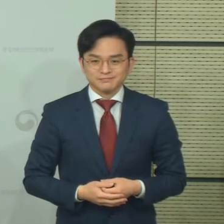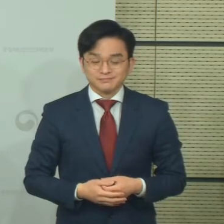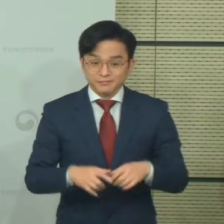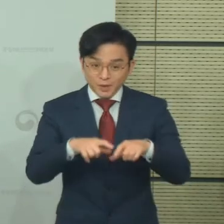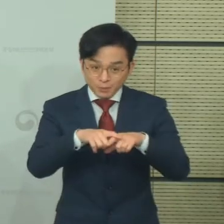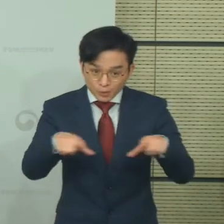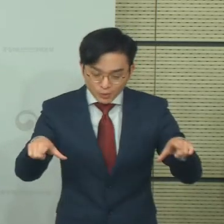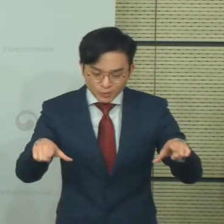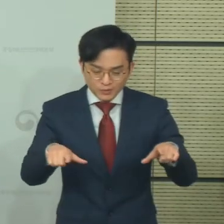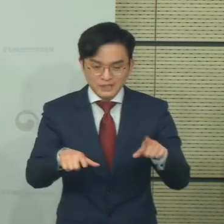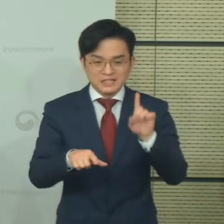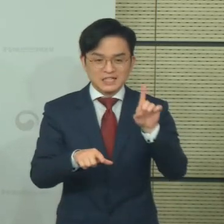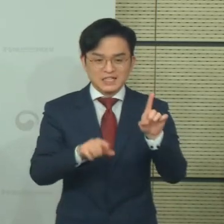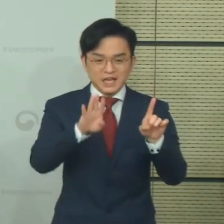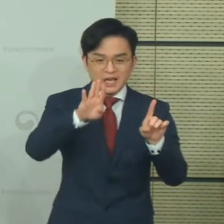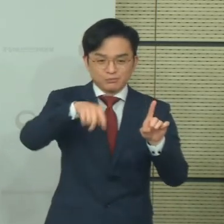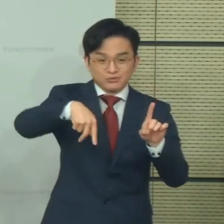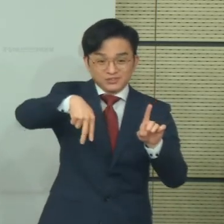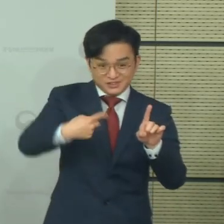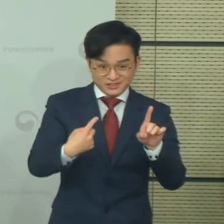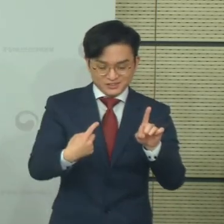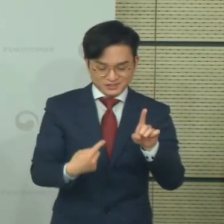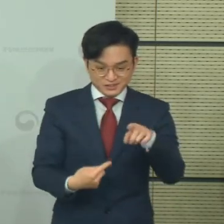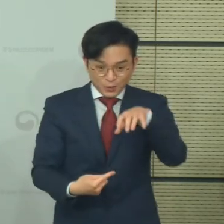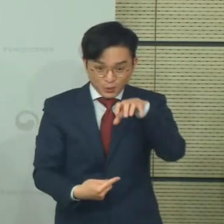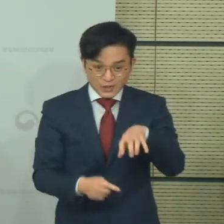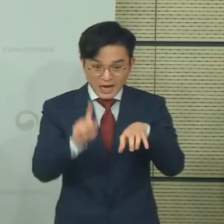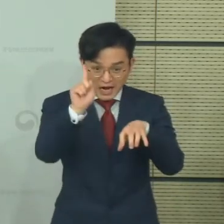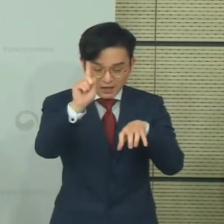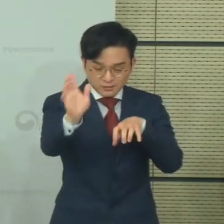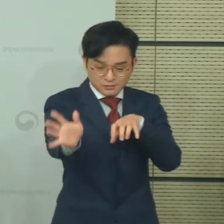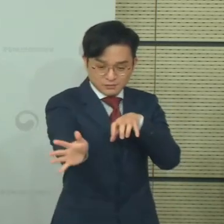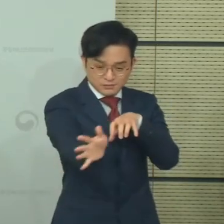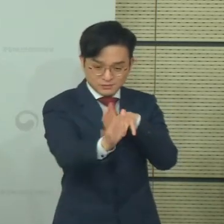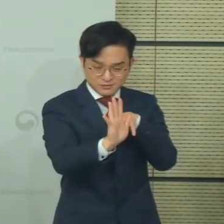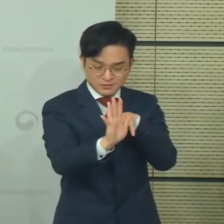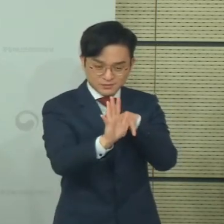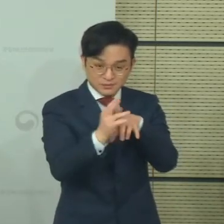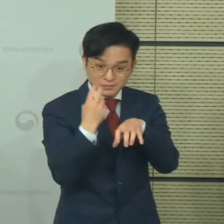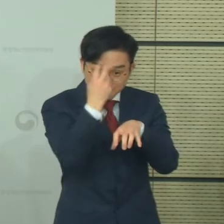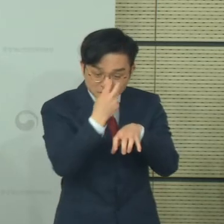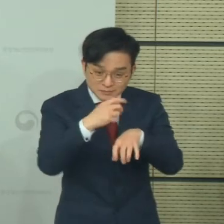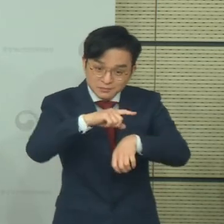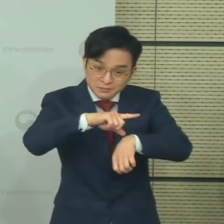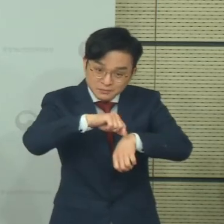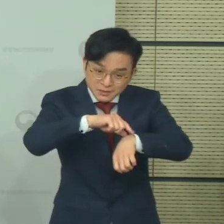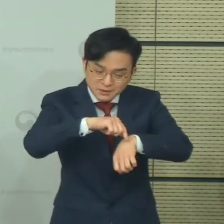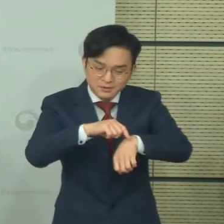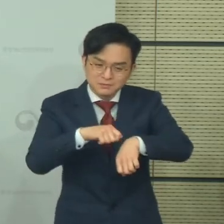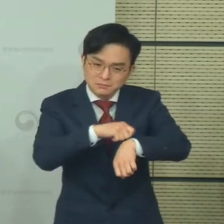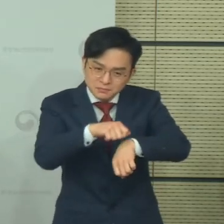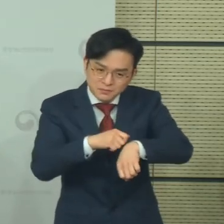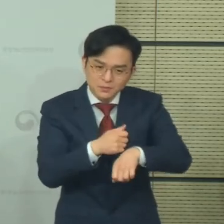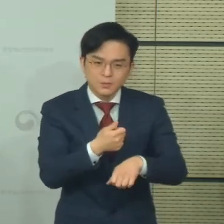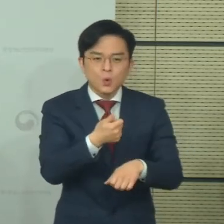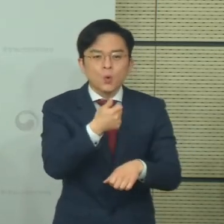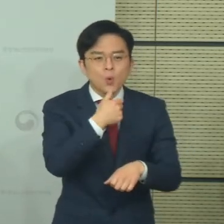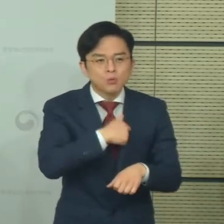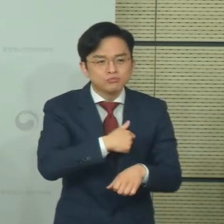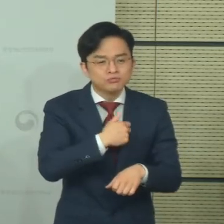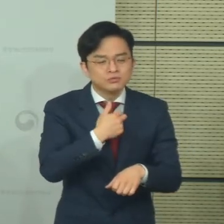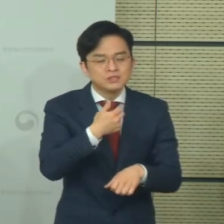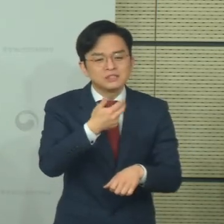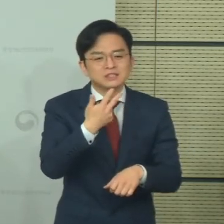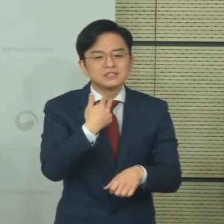한 6, 7분 만에 하나씩 검사를 해낼 수가 있습니다. 그래서 기존의 선별진료소에 비해서는 한 6, 7배 정도 빠른